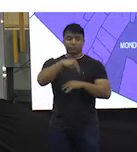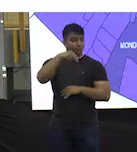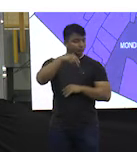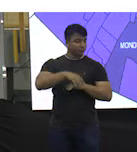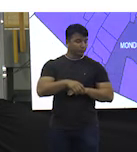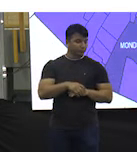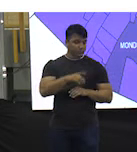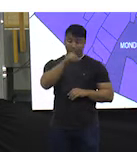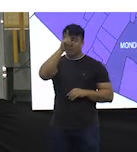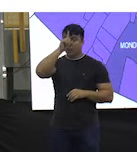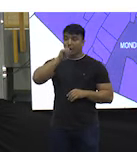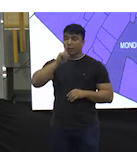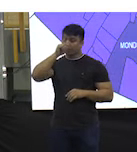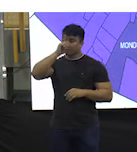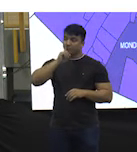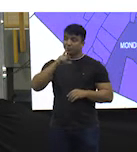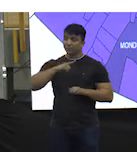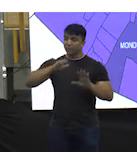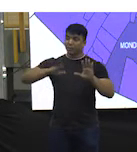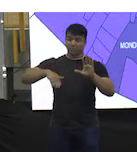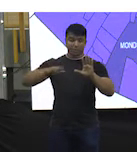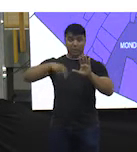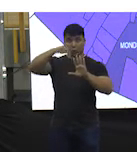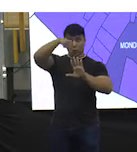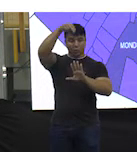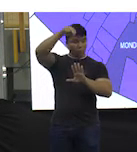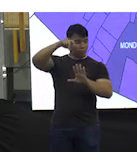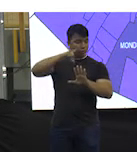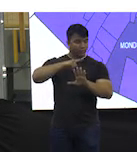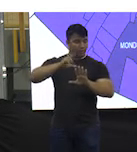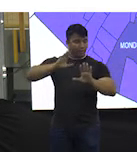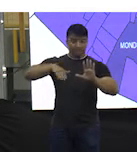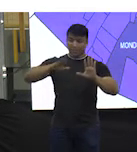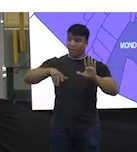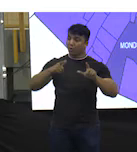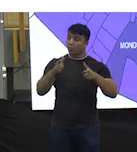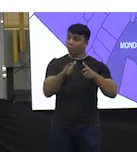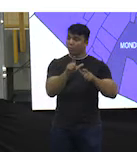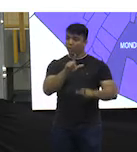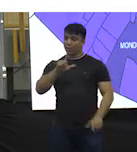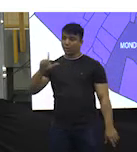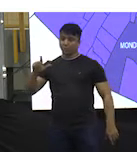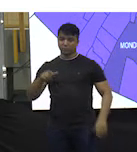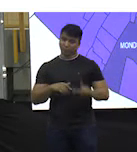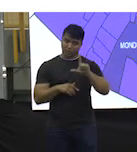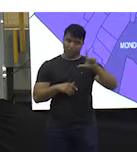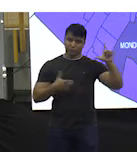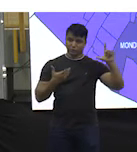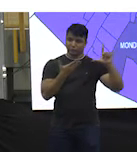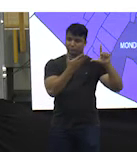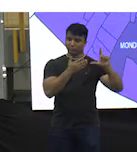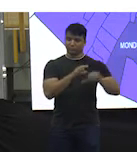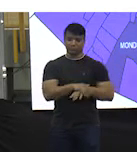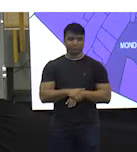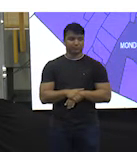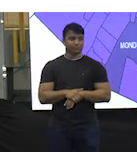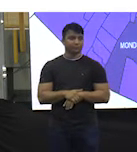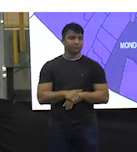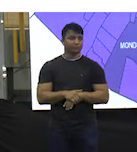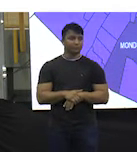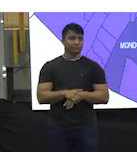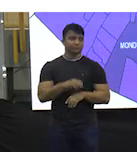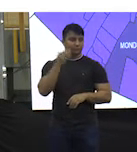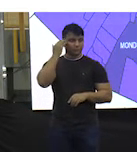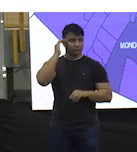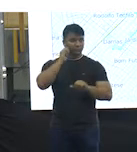praia. A gente tem mar ao norte e a gente tem mar a leste. Ok?